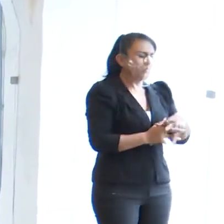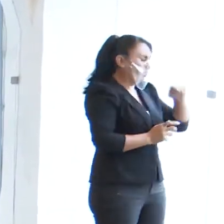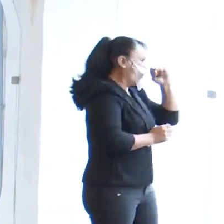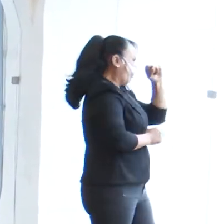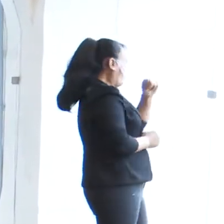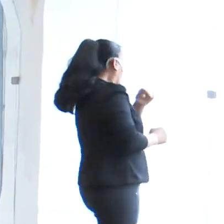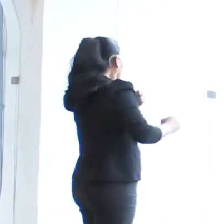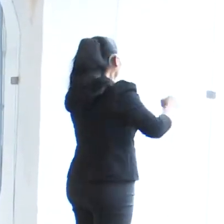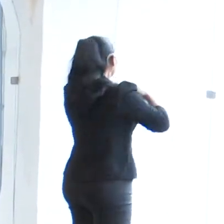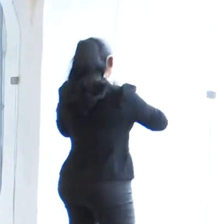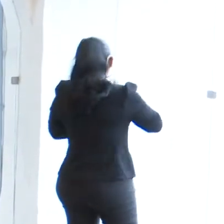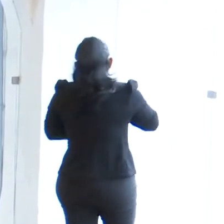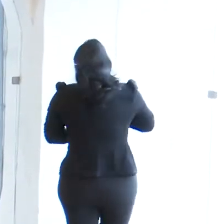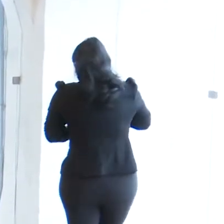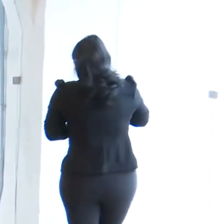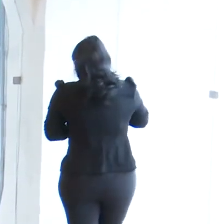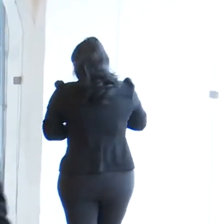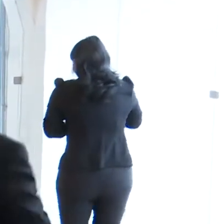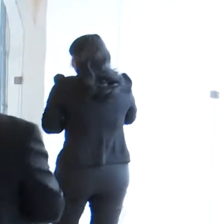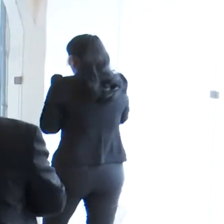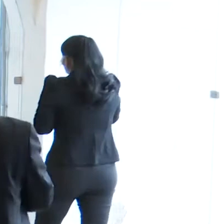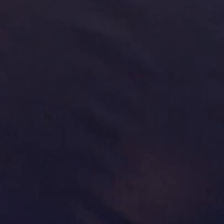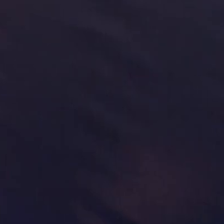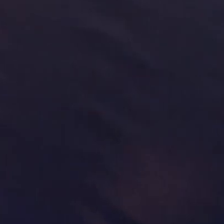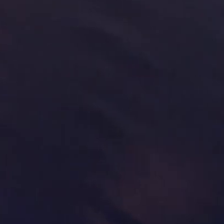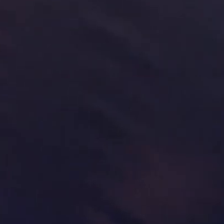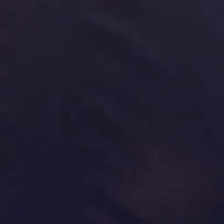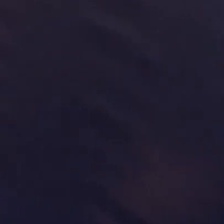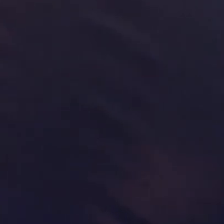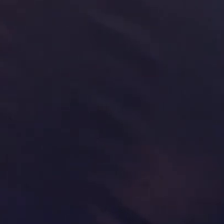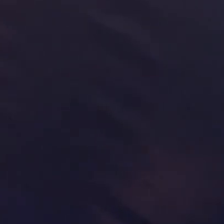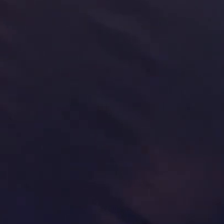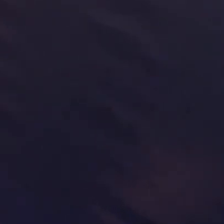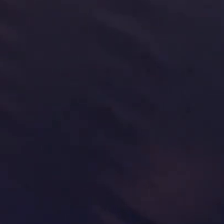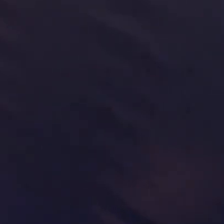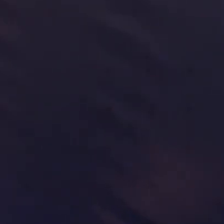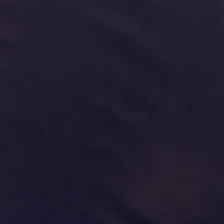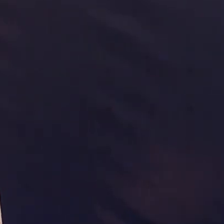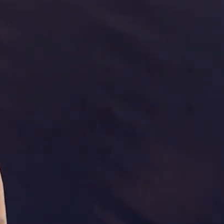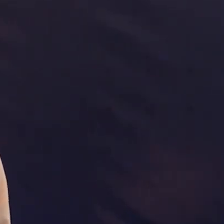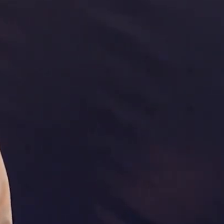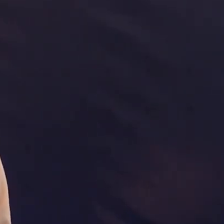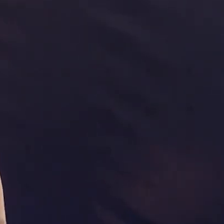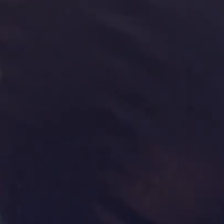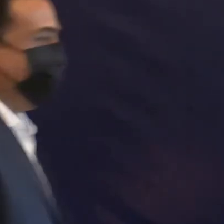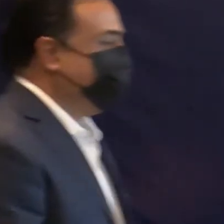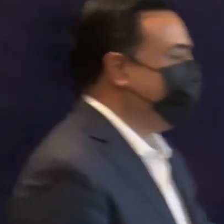municipio de Querétaro. Para Noticias RTQ, Aurora Vizcaíno Ruiz y Juan José Licea.